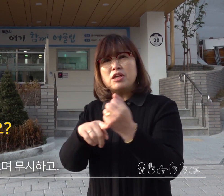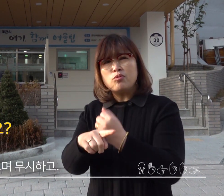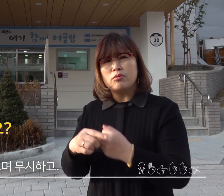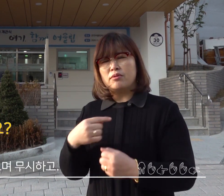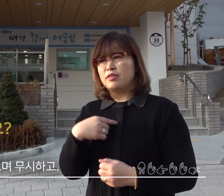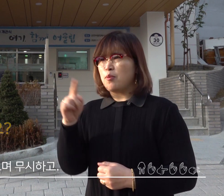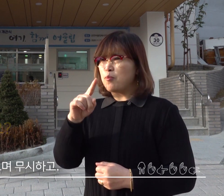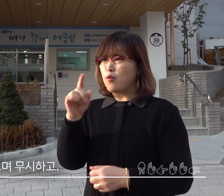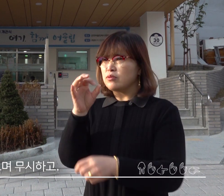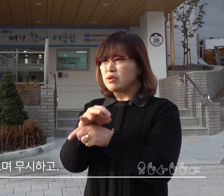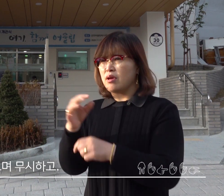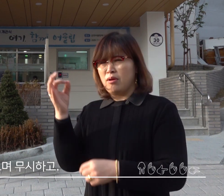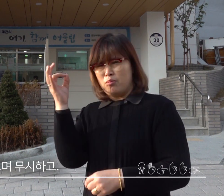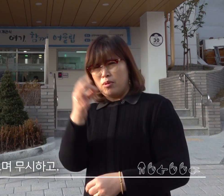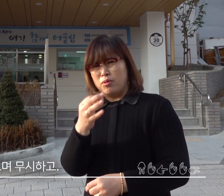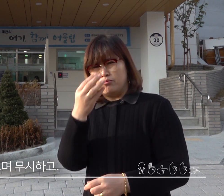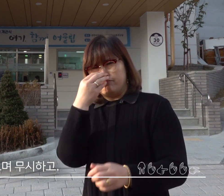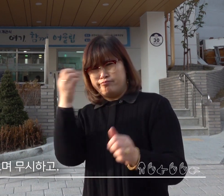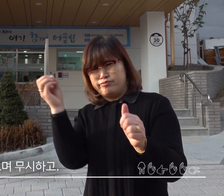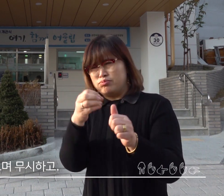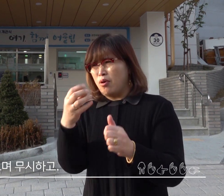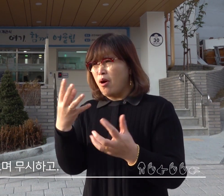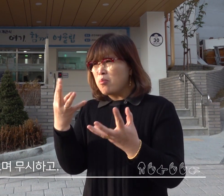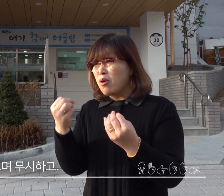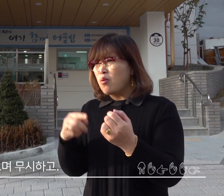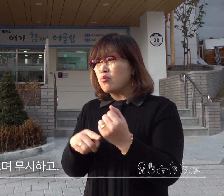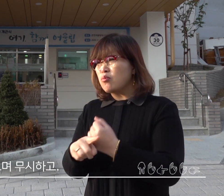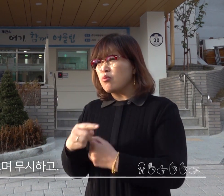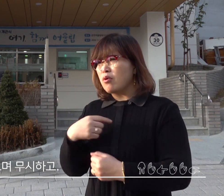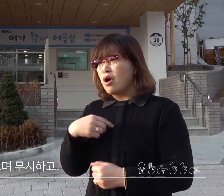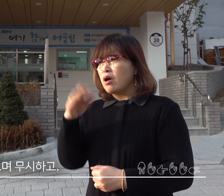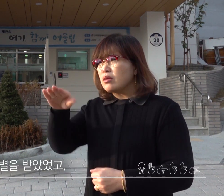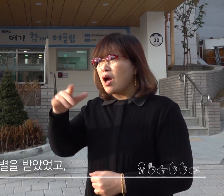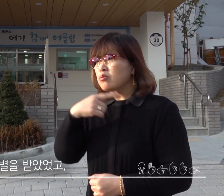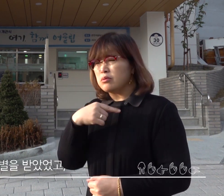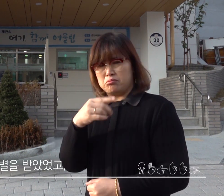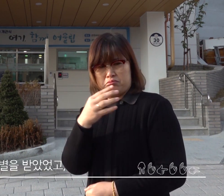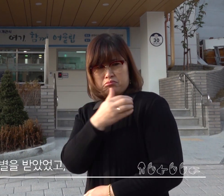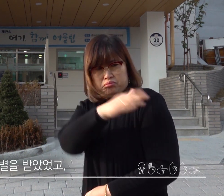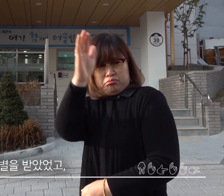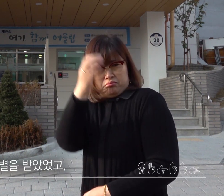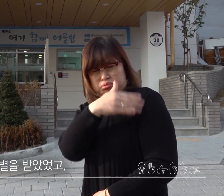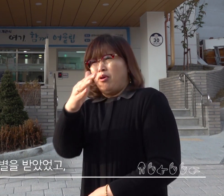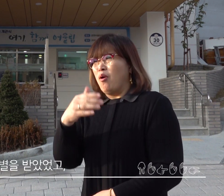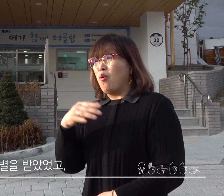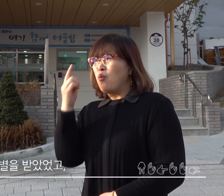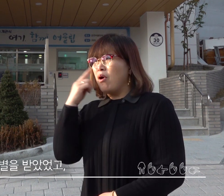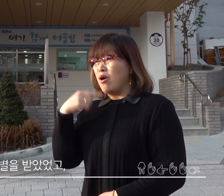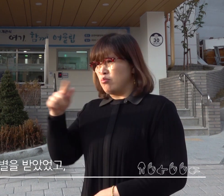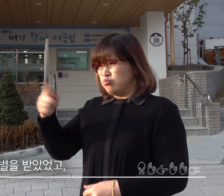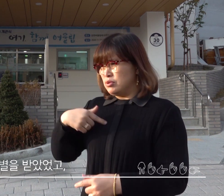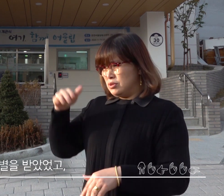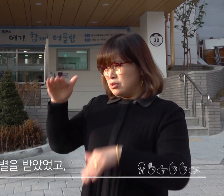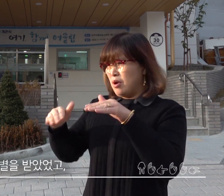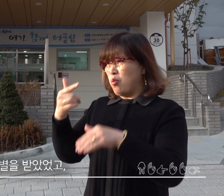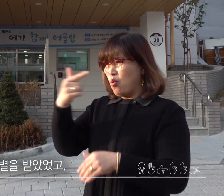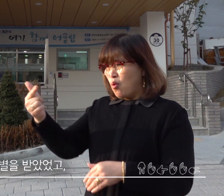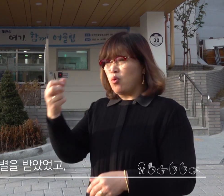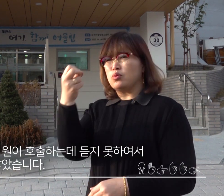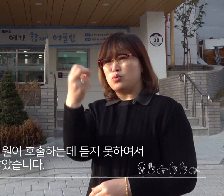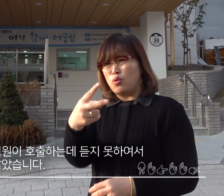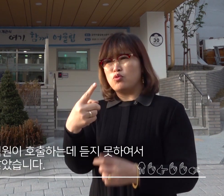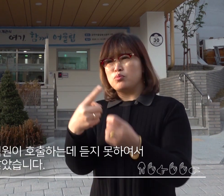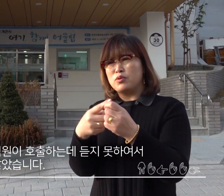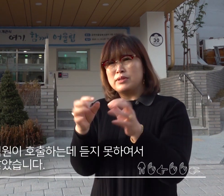많이 당합니다. 물건을 살 때 농인을 쳐다보며 무시하고 상관없다는 듯한 행동에 차별을 받았었고